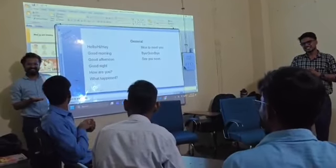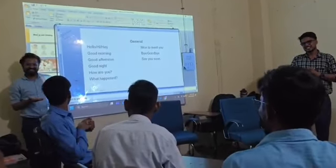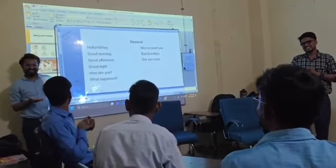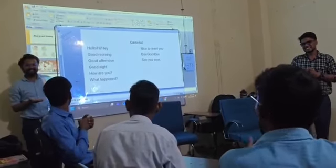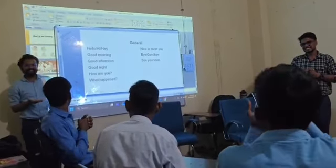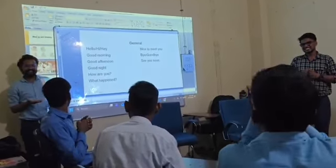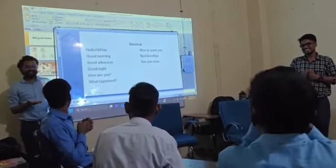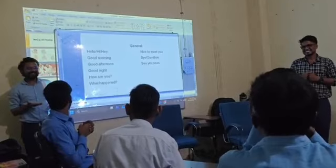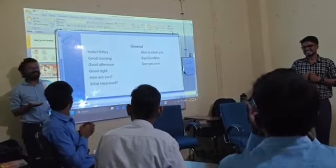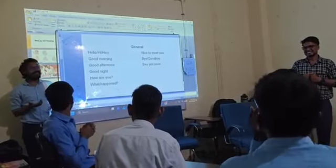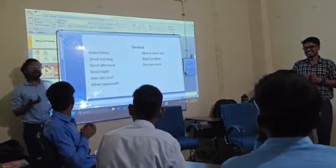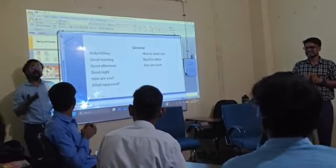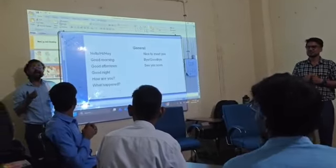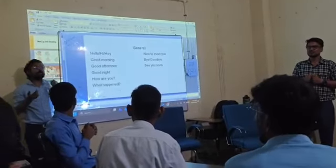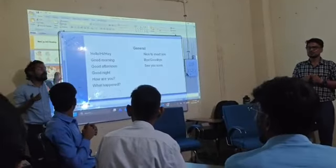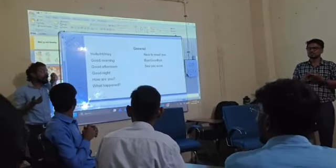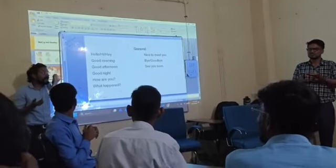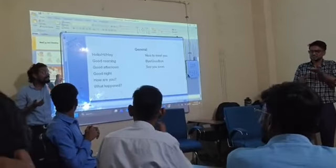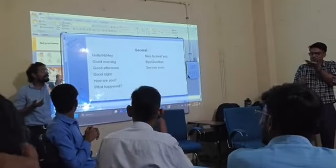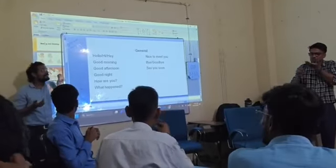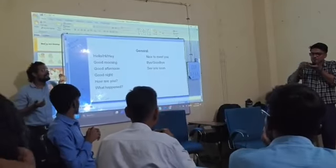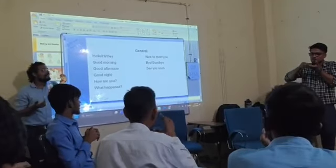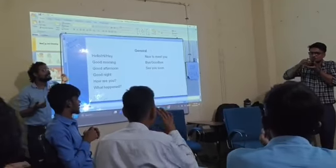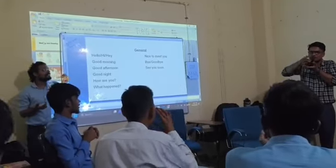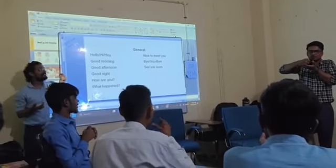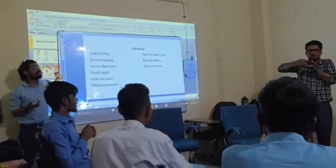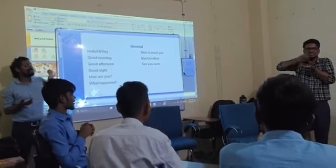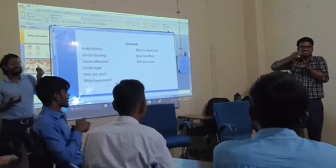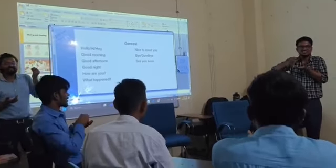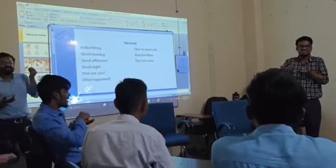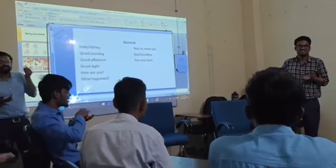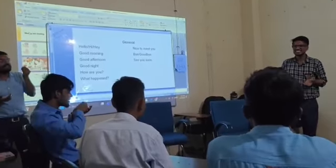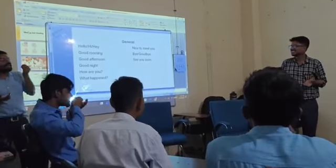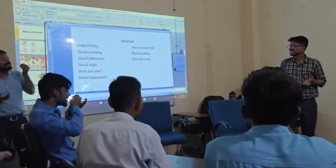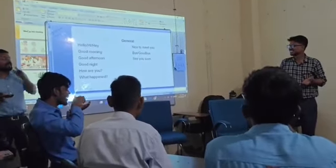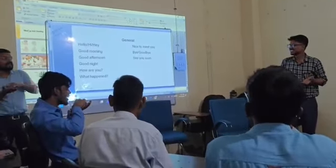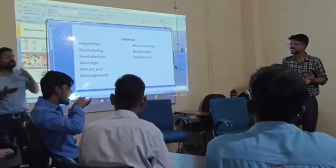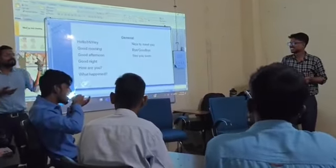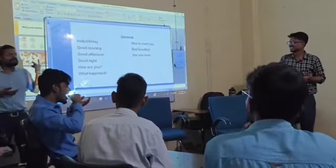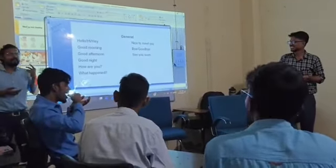तो ये गोलगप्पा हो गया ना,